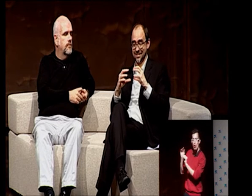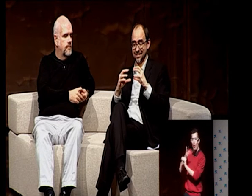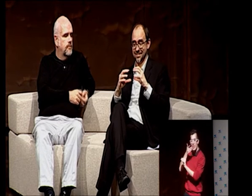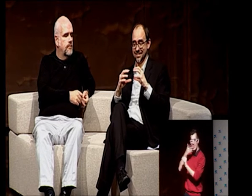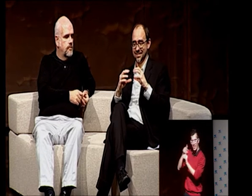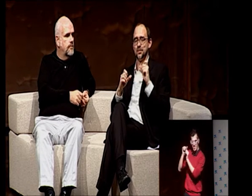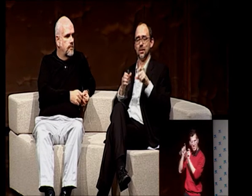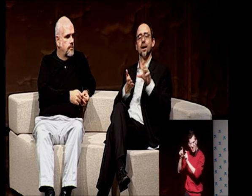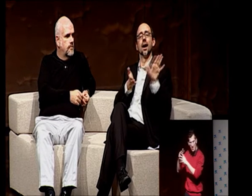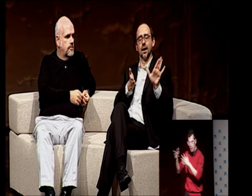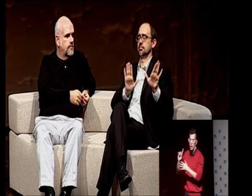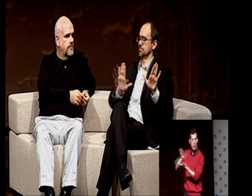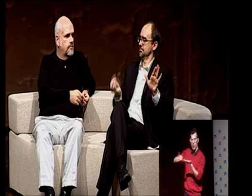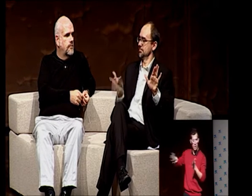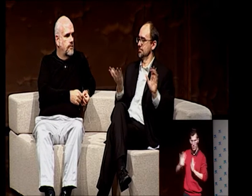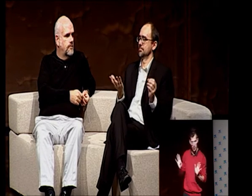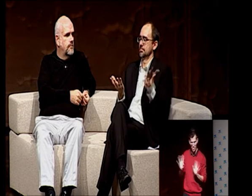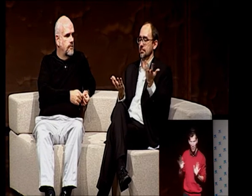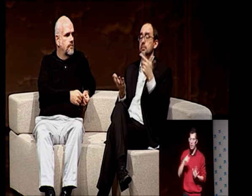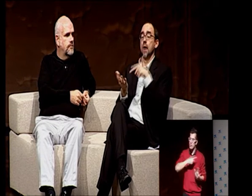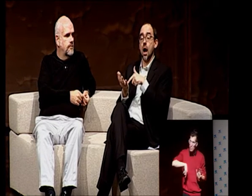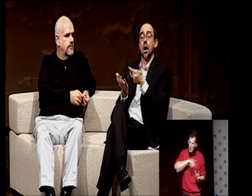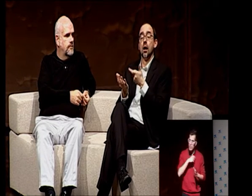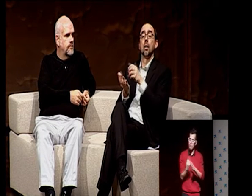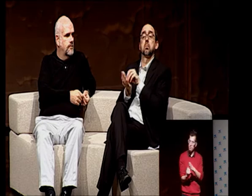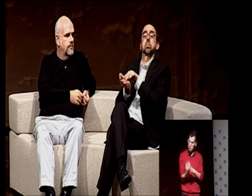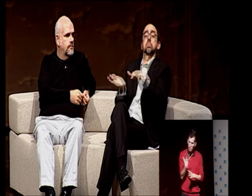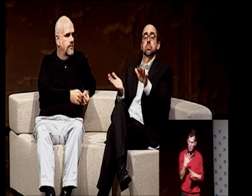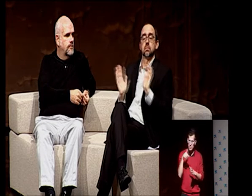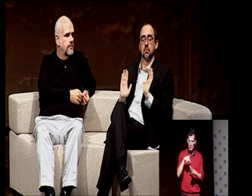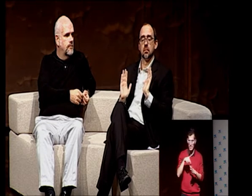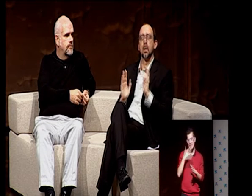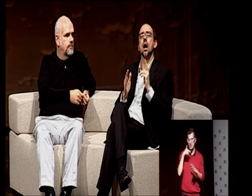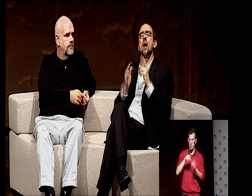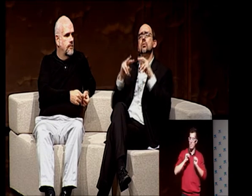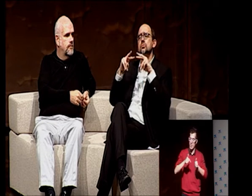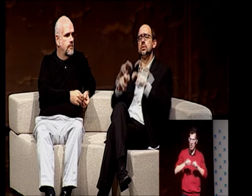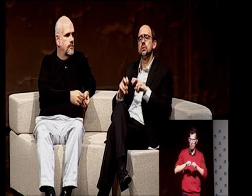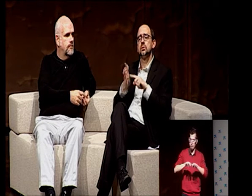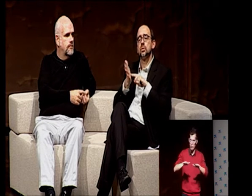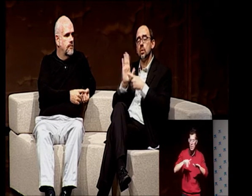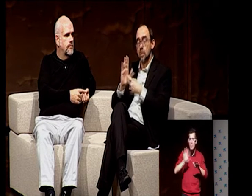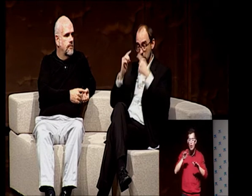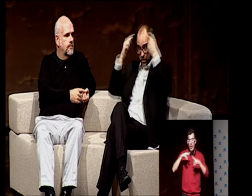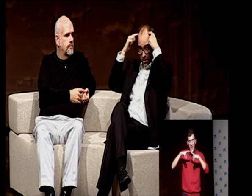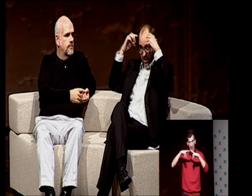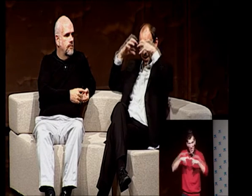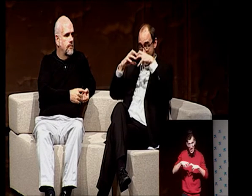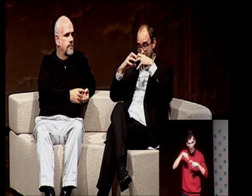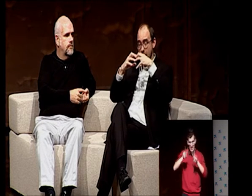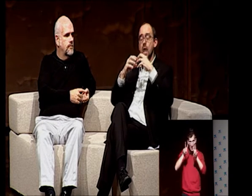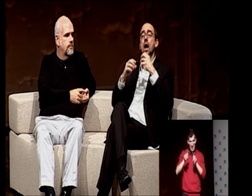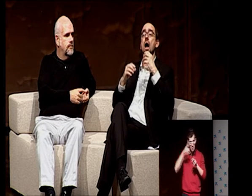importante es que las personas oyentes cuentan con modelos de referencia eh en en español Entonces se requiere y se